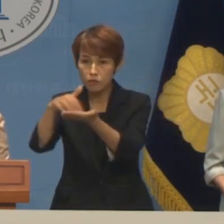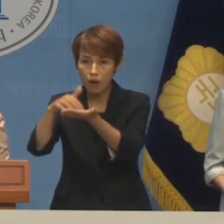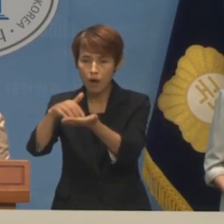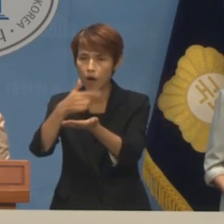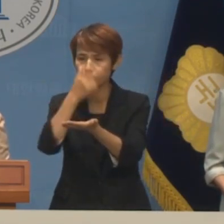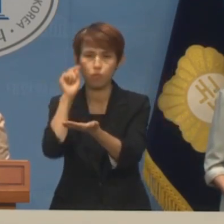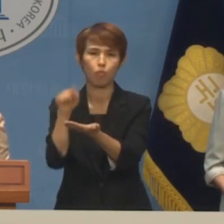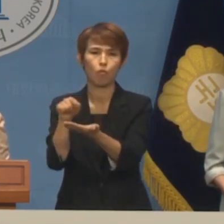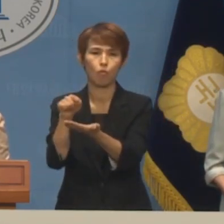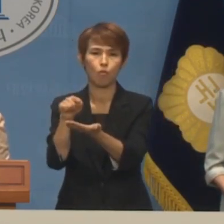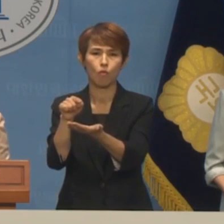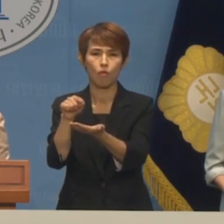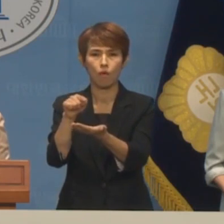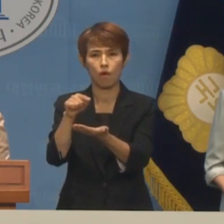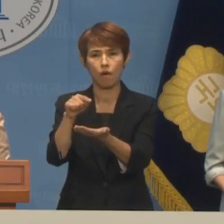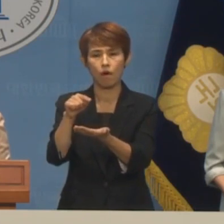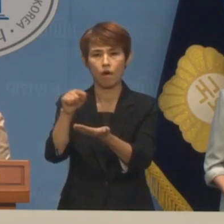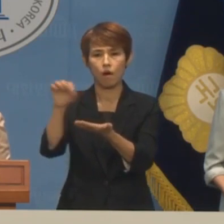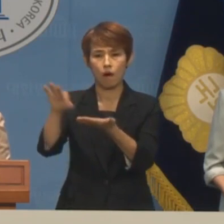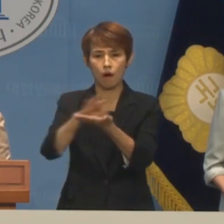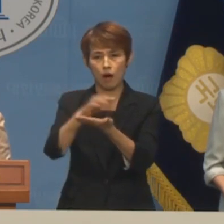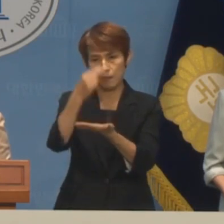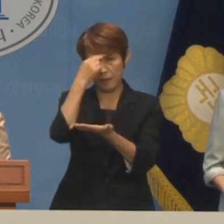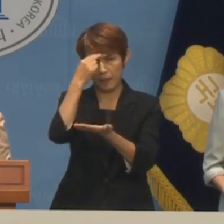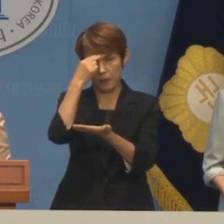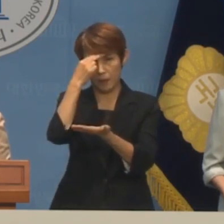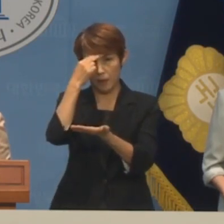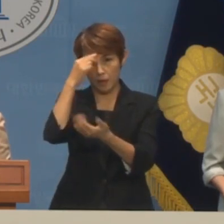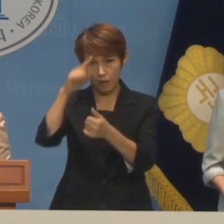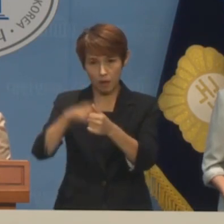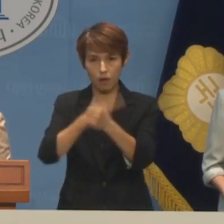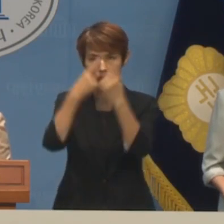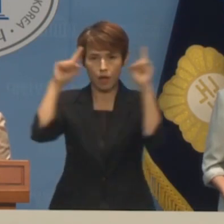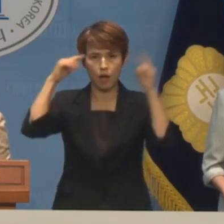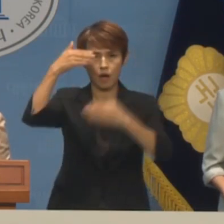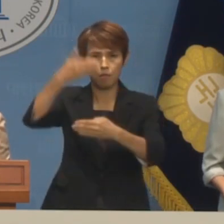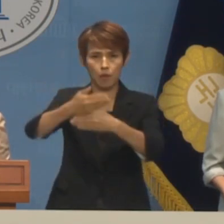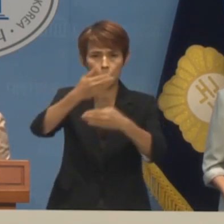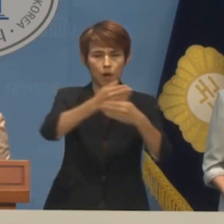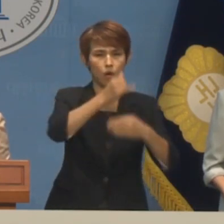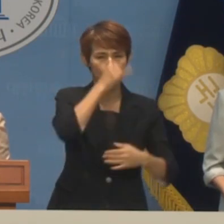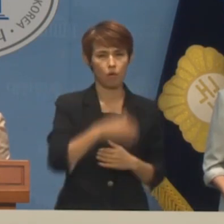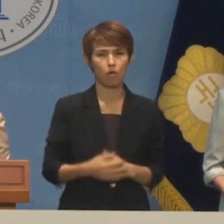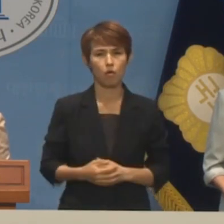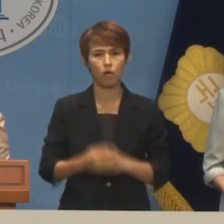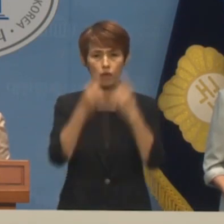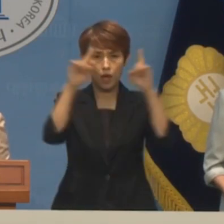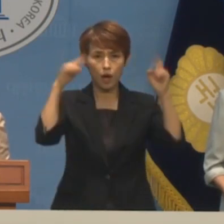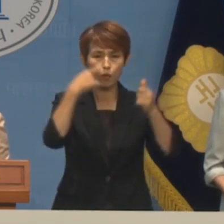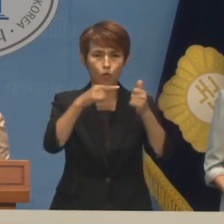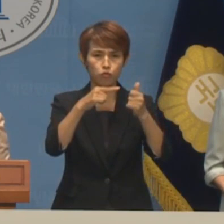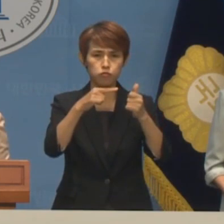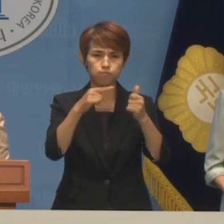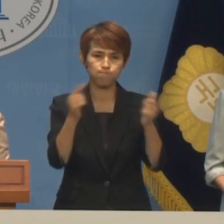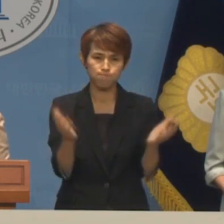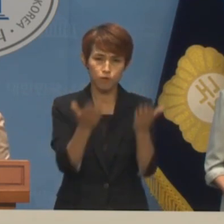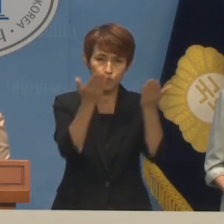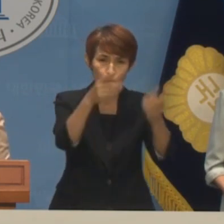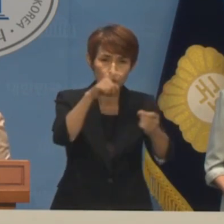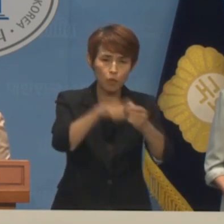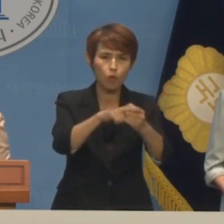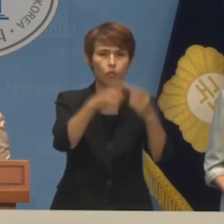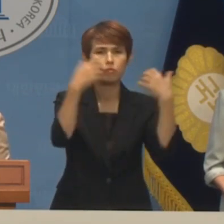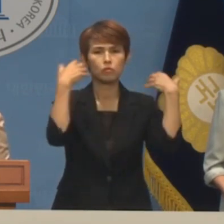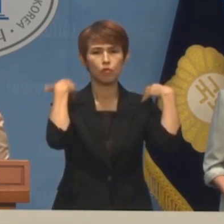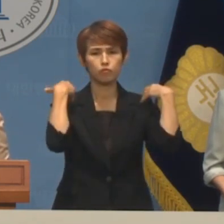있으며 재정난으로 문을 닫는 대학이 늘어나고 있습니다. 고등교육을 살리기 위해 국가 차원의 비상한